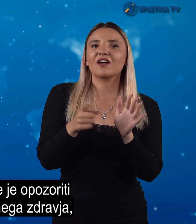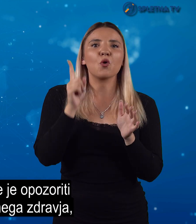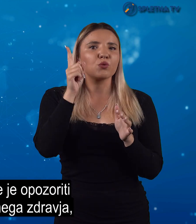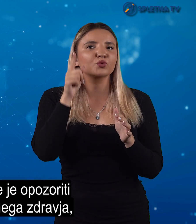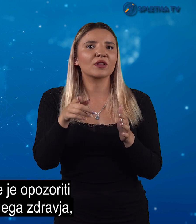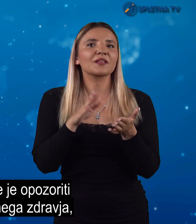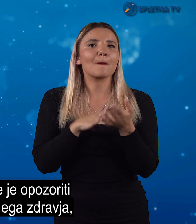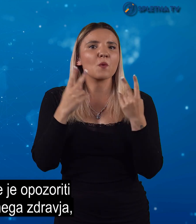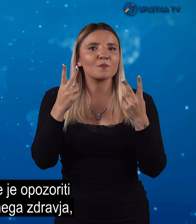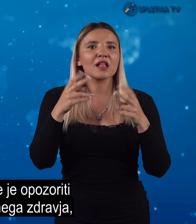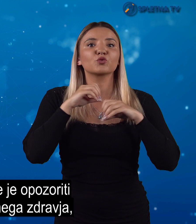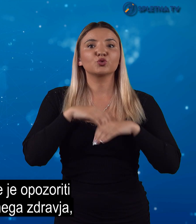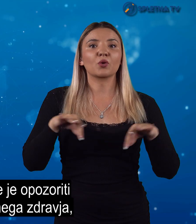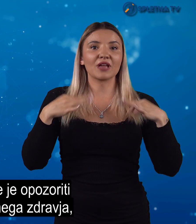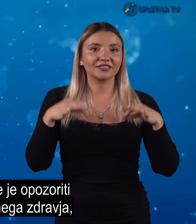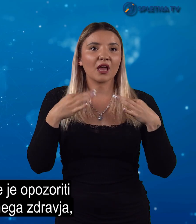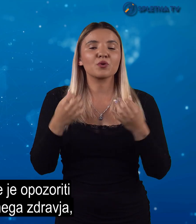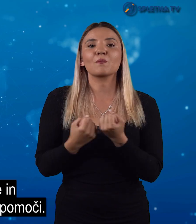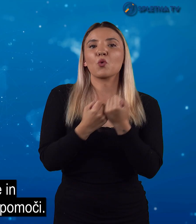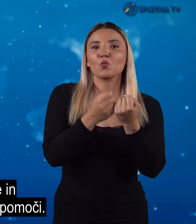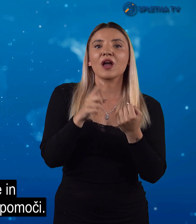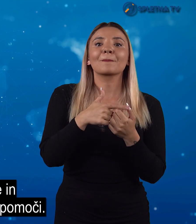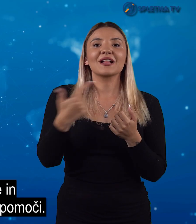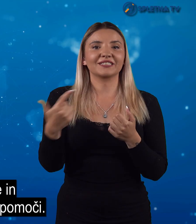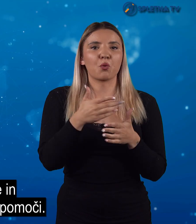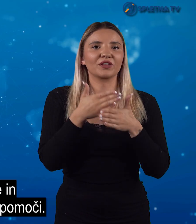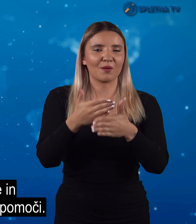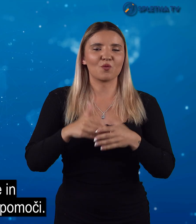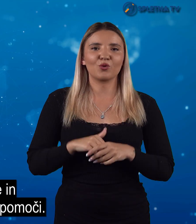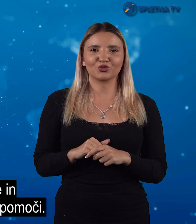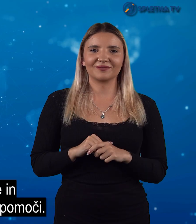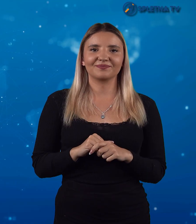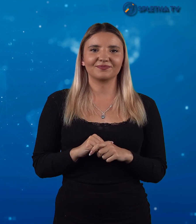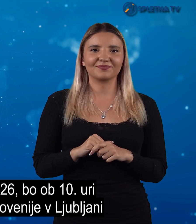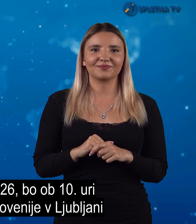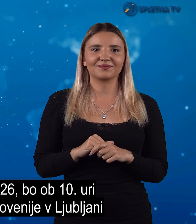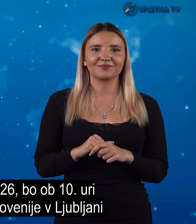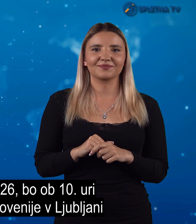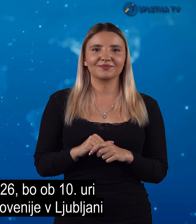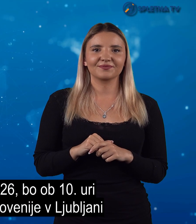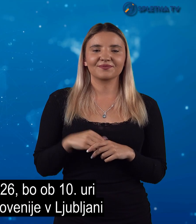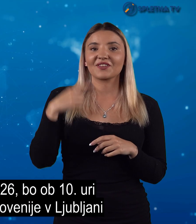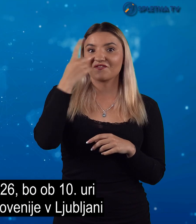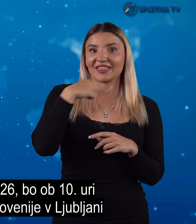je opozoriti na pomen duševnega zdravja, podpore in medsebojne pomoči. V nedeljo 7.